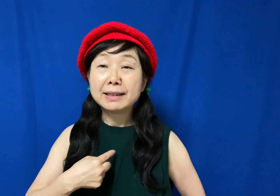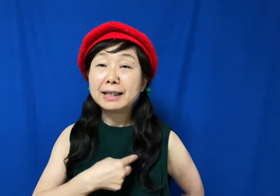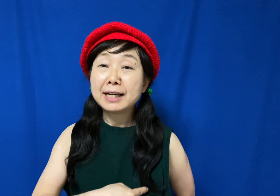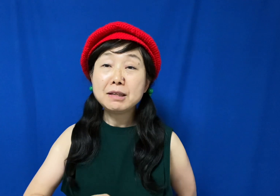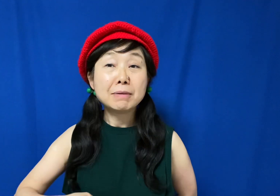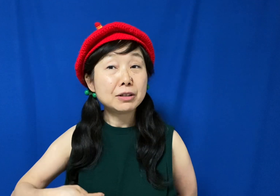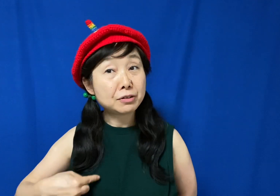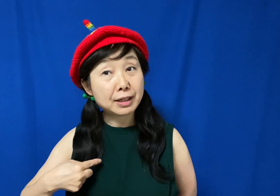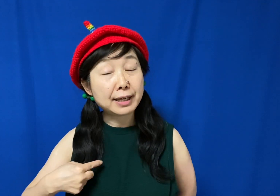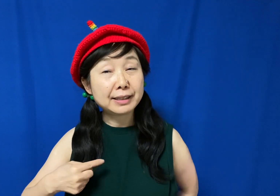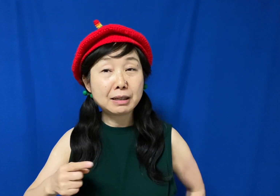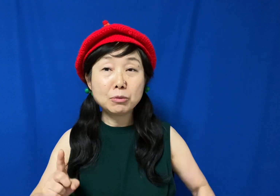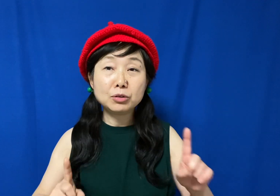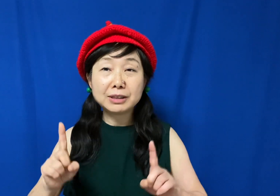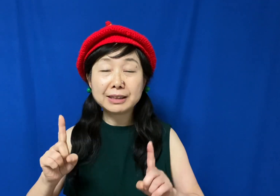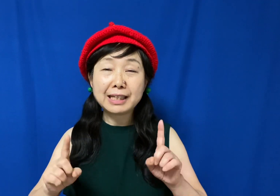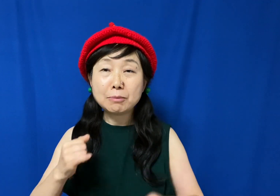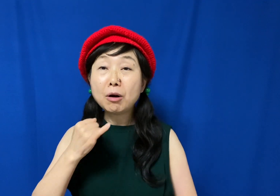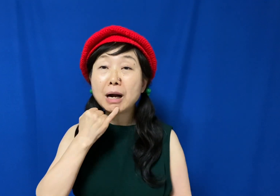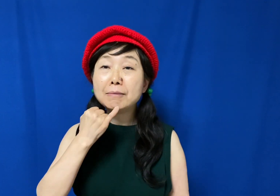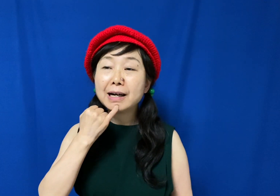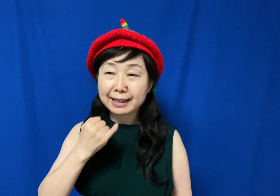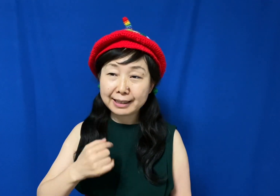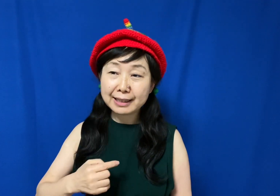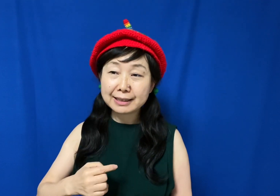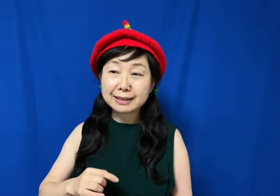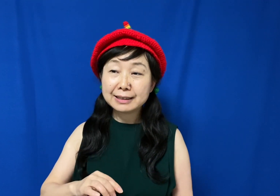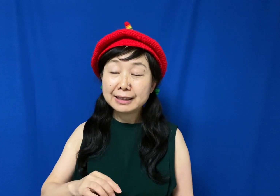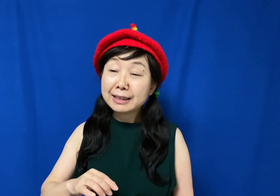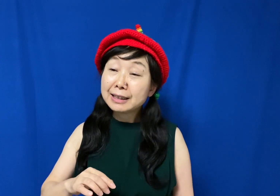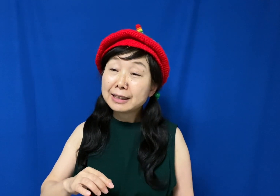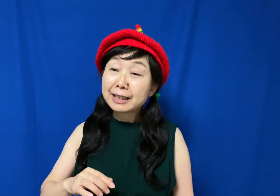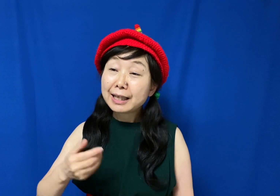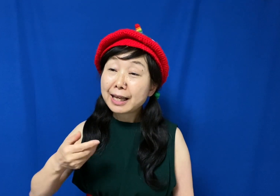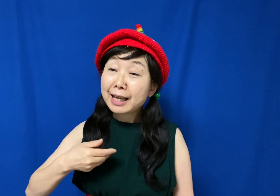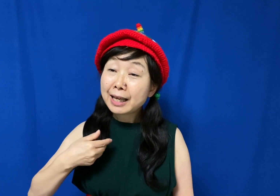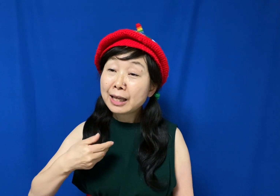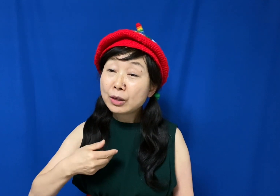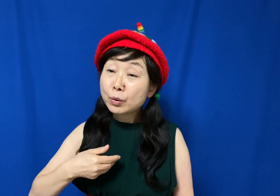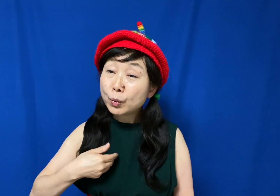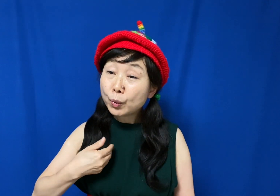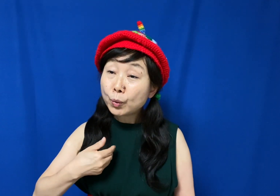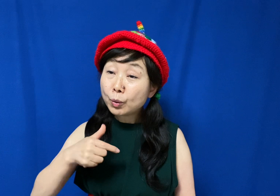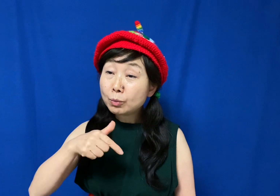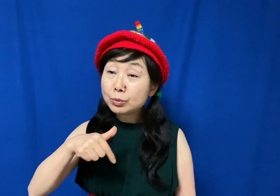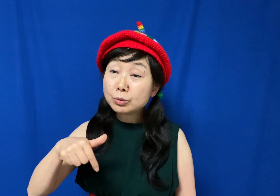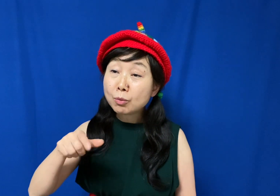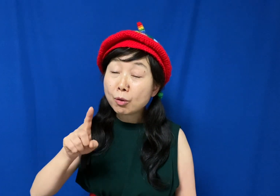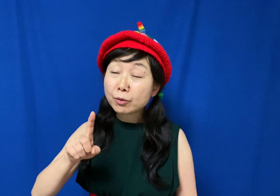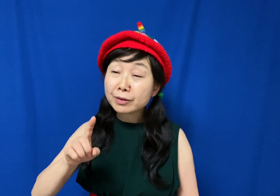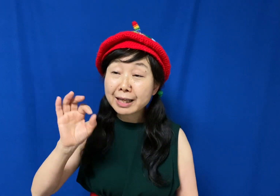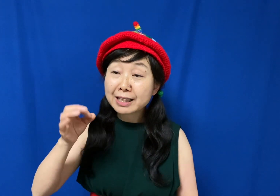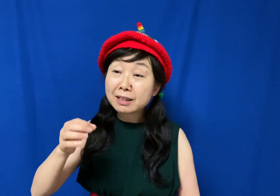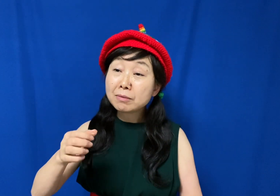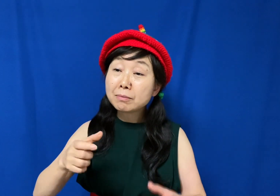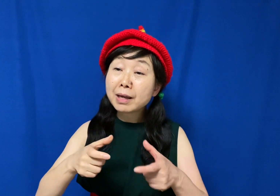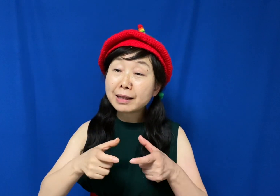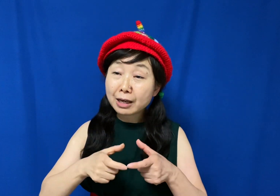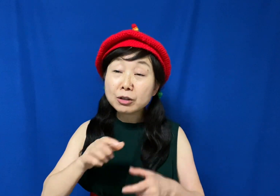中に丸を書いてもどちらでも構わないです。栄養部門で金メダル、